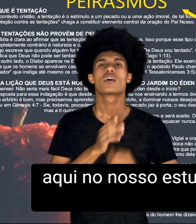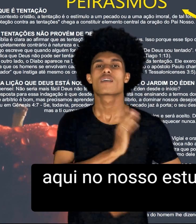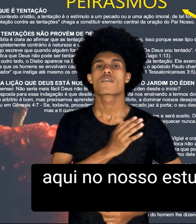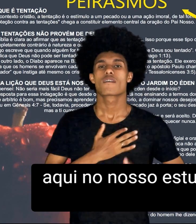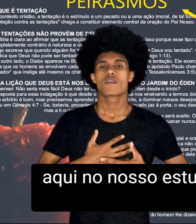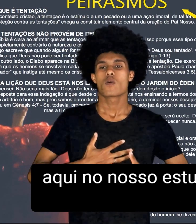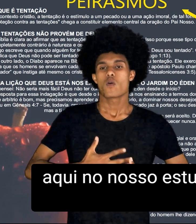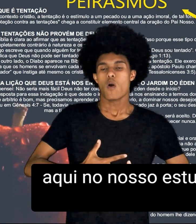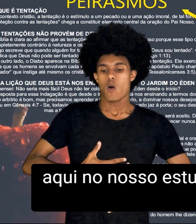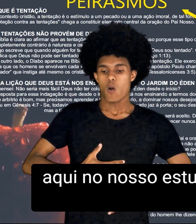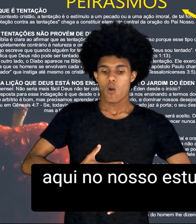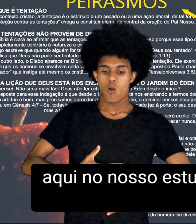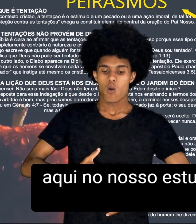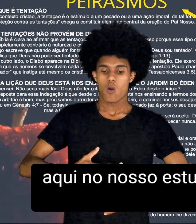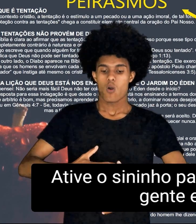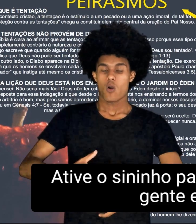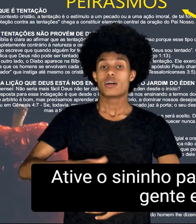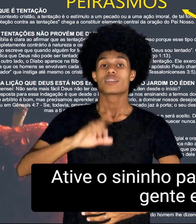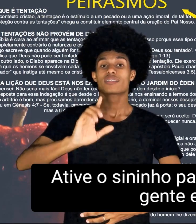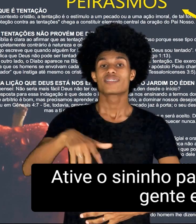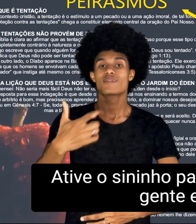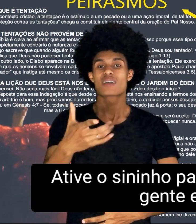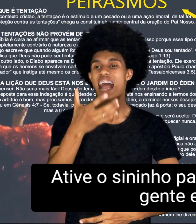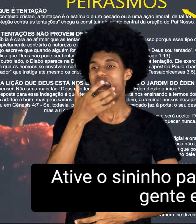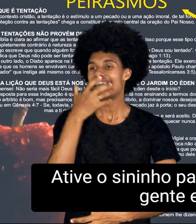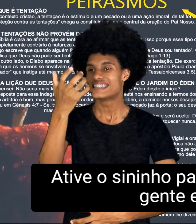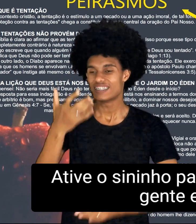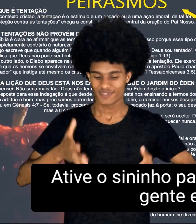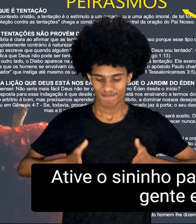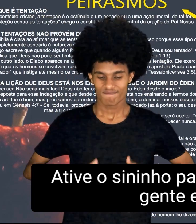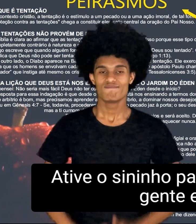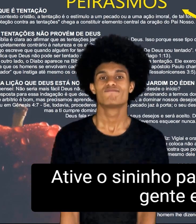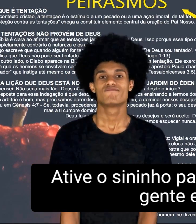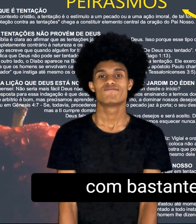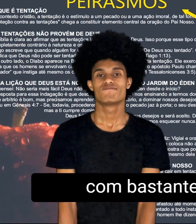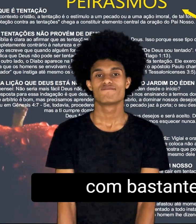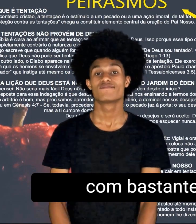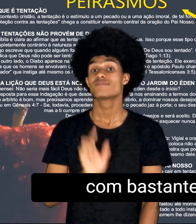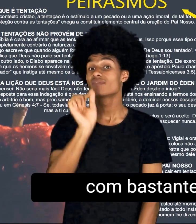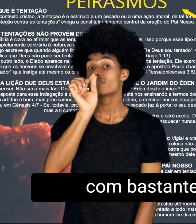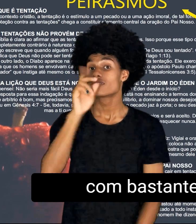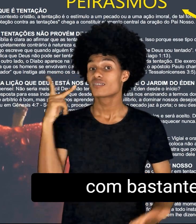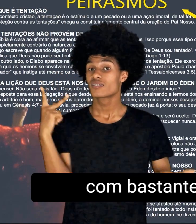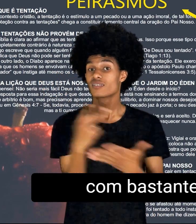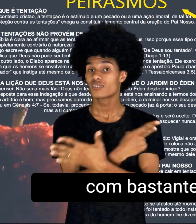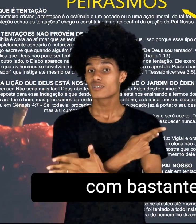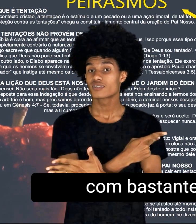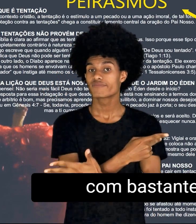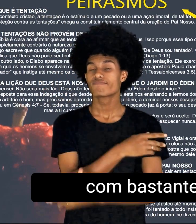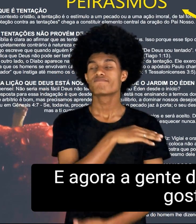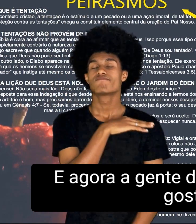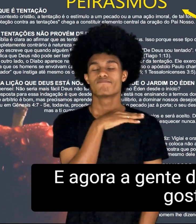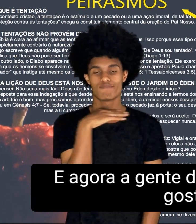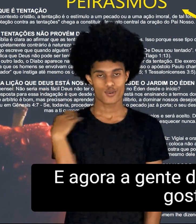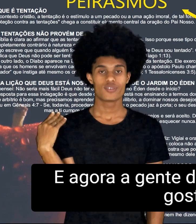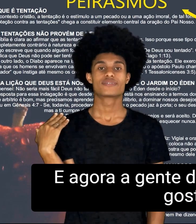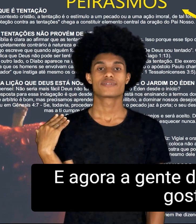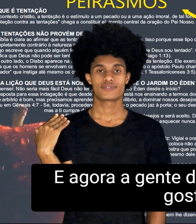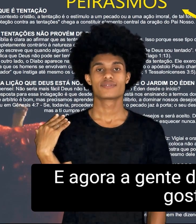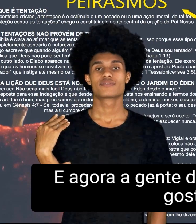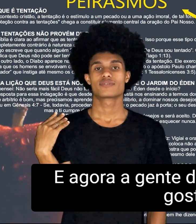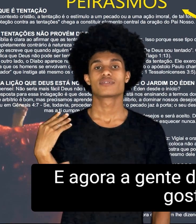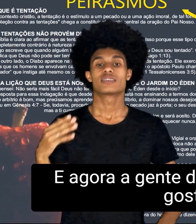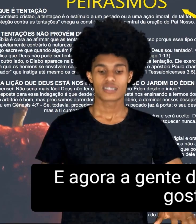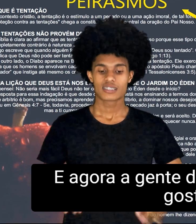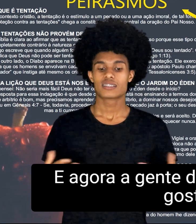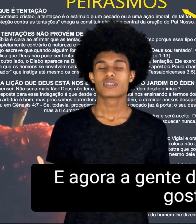se inscreve aqui no nosso canal, ativa o sininho para receber as notificações. A gente estava crescendo com bastante inscritos muito rápido e agora a gente deu uma